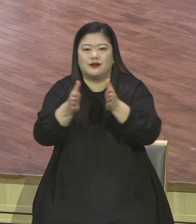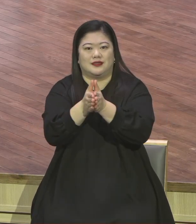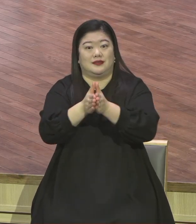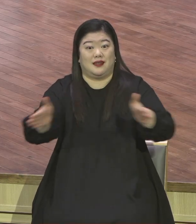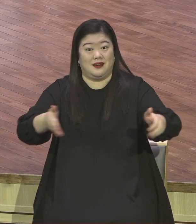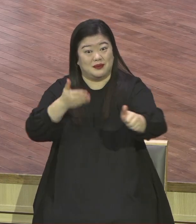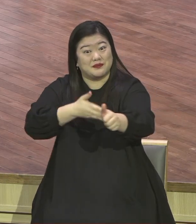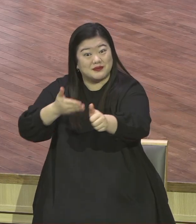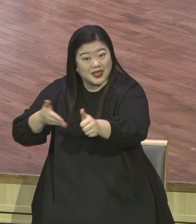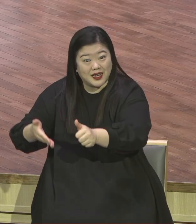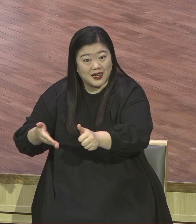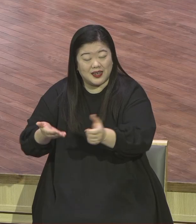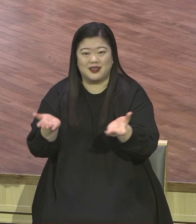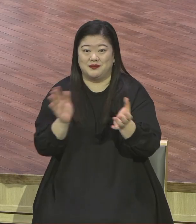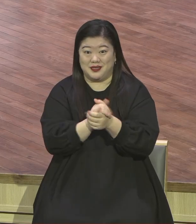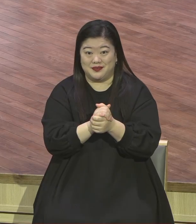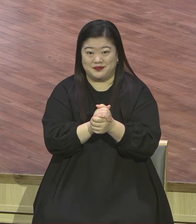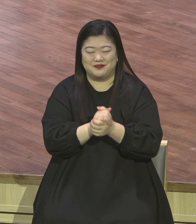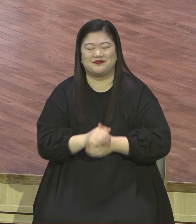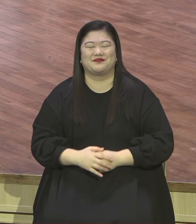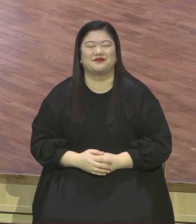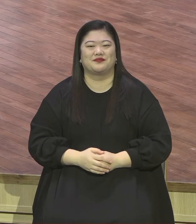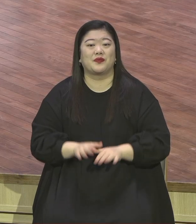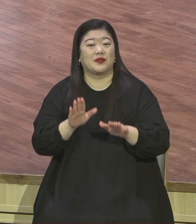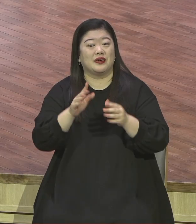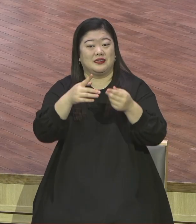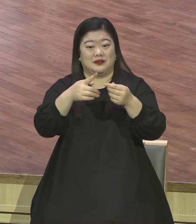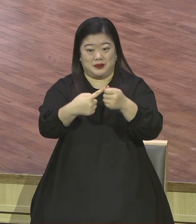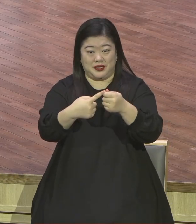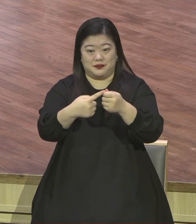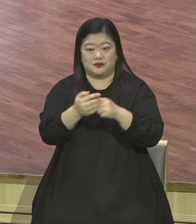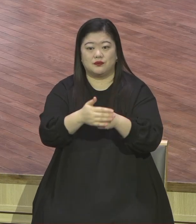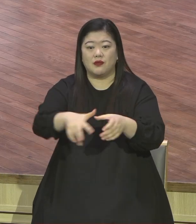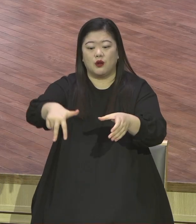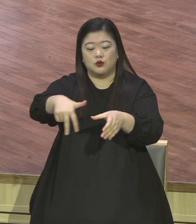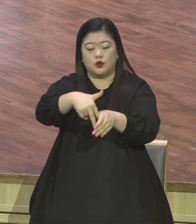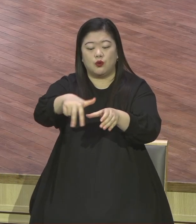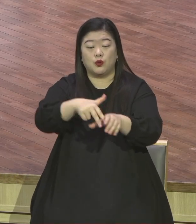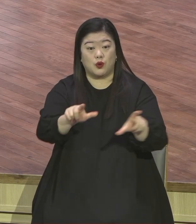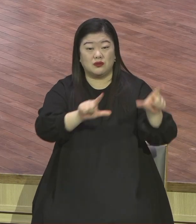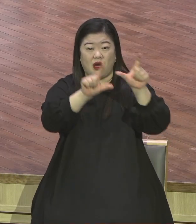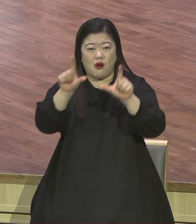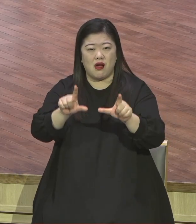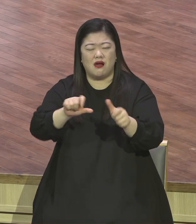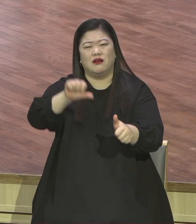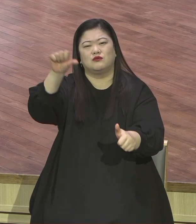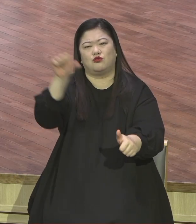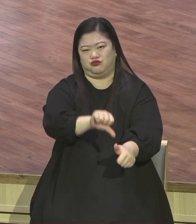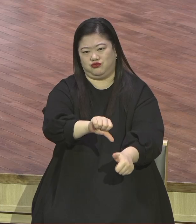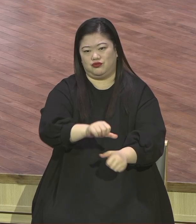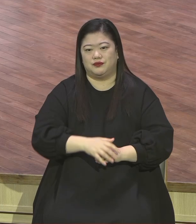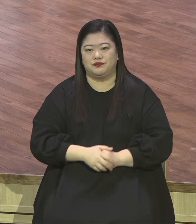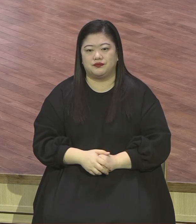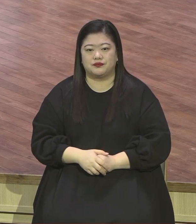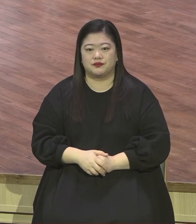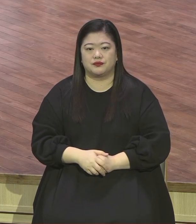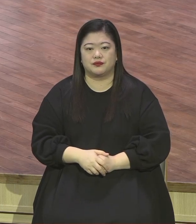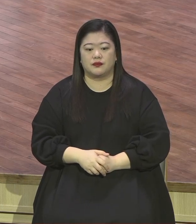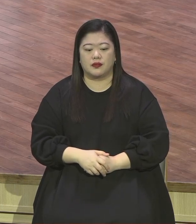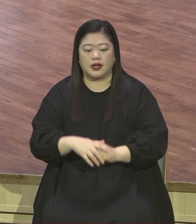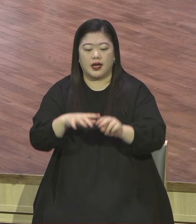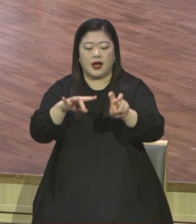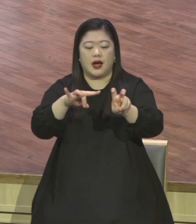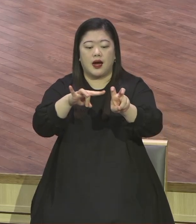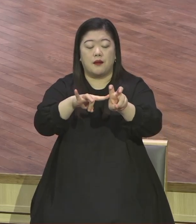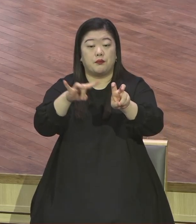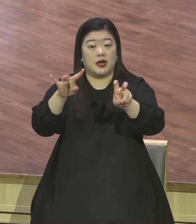축복합니다. 그럼 첫째로 종교생활의 저주입니다. 마태복음 12장은 예수님의 이 제자들이